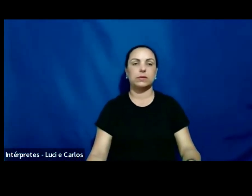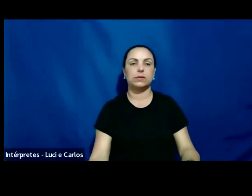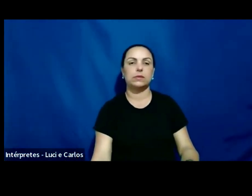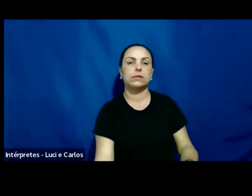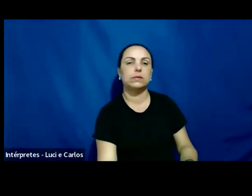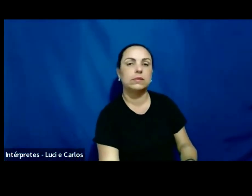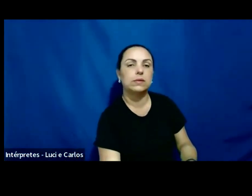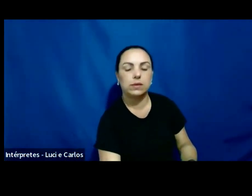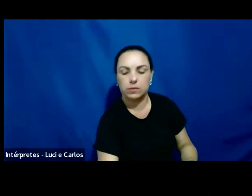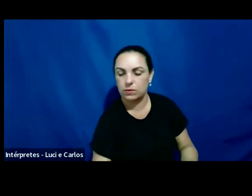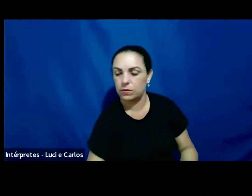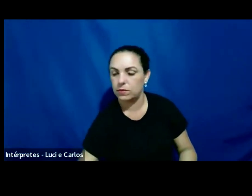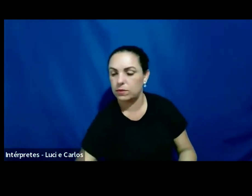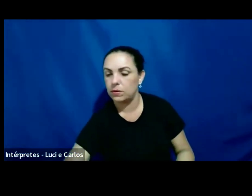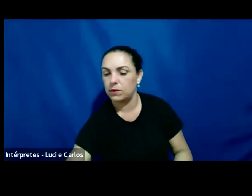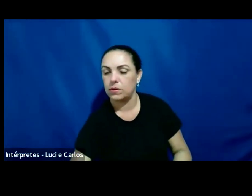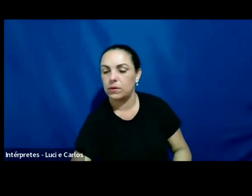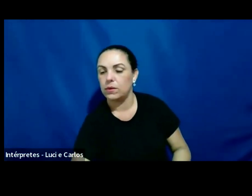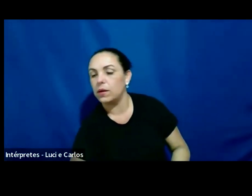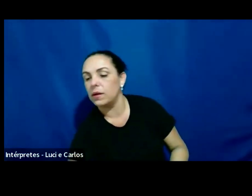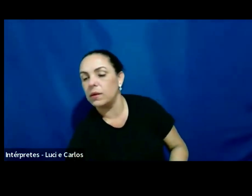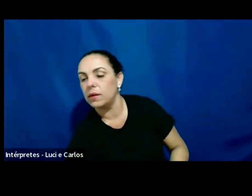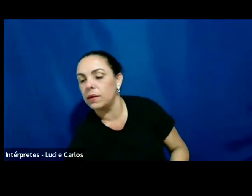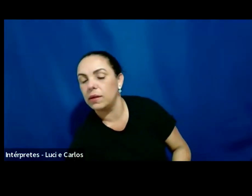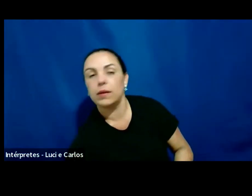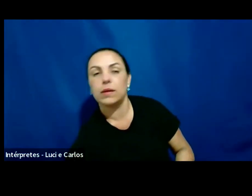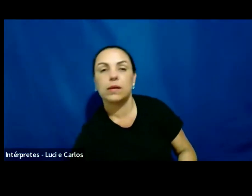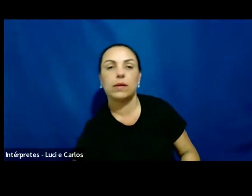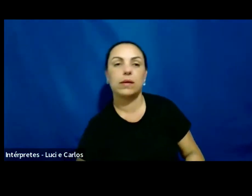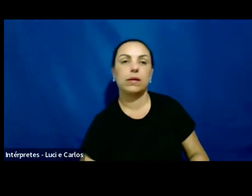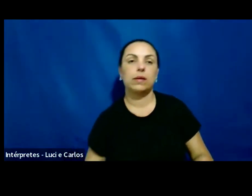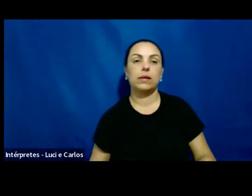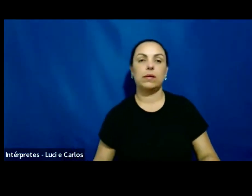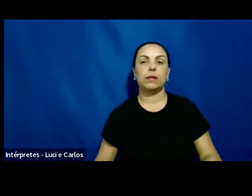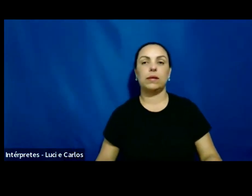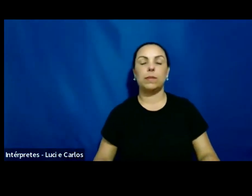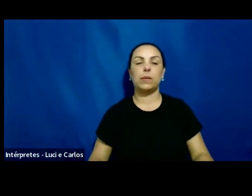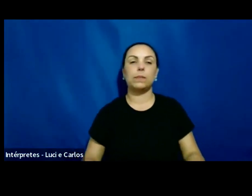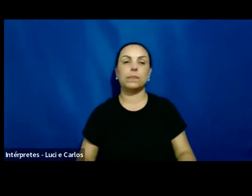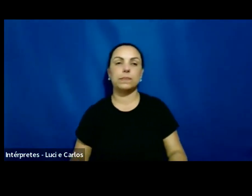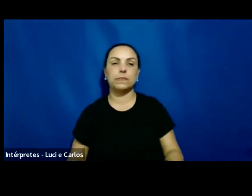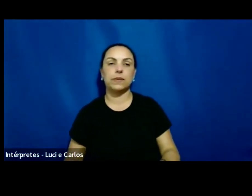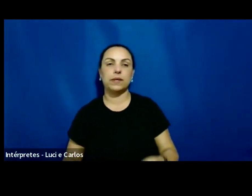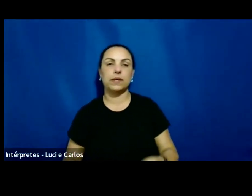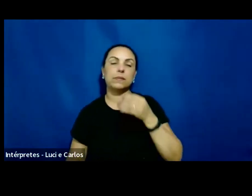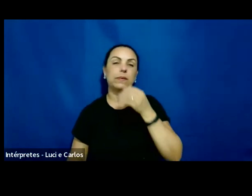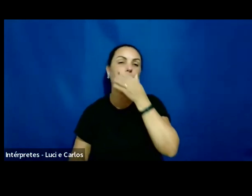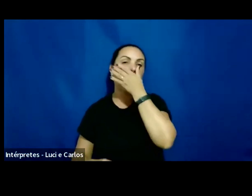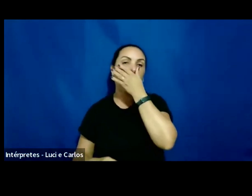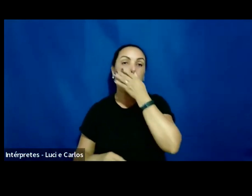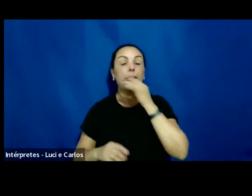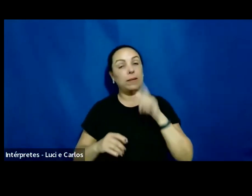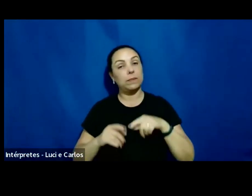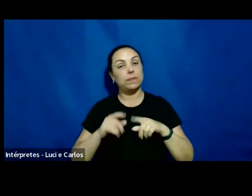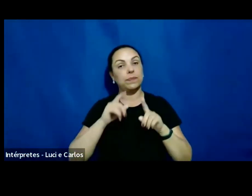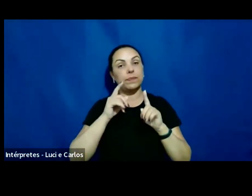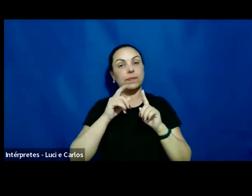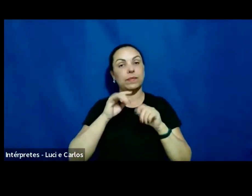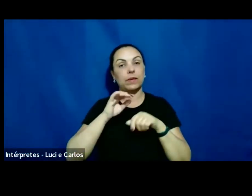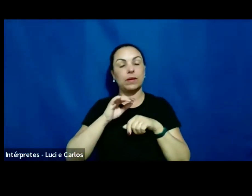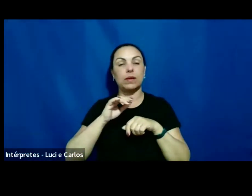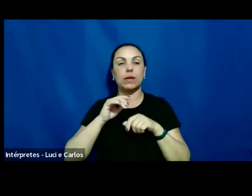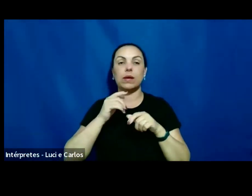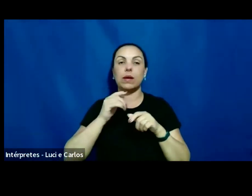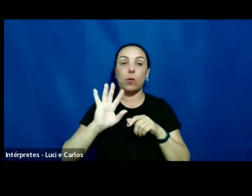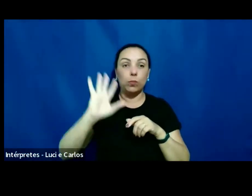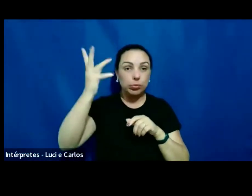pessoas que têm trombose. Tá? Trombose é uma doença bem séria, tá? Que se não for diagnosticada e não for